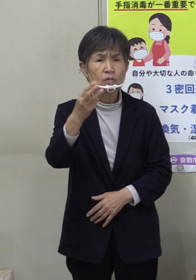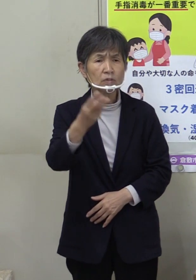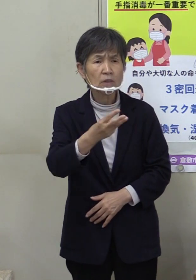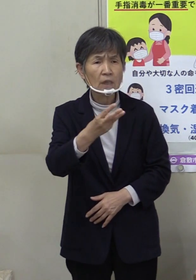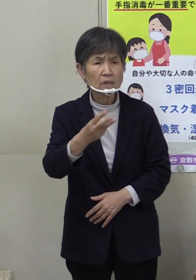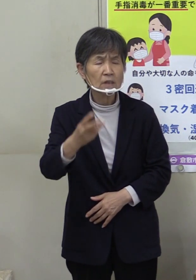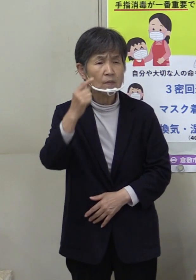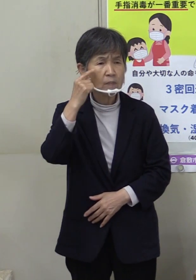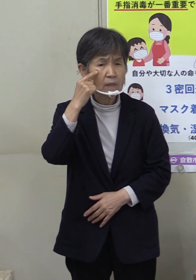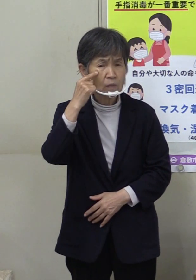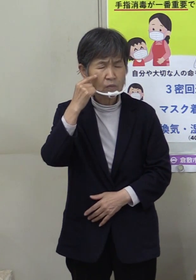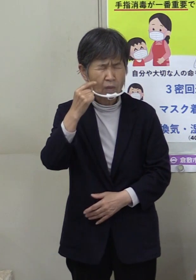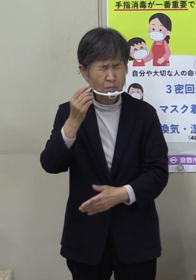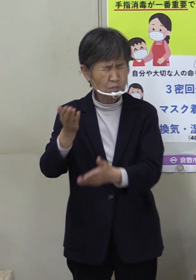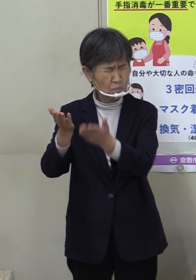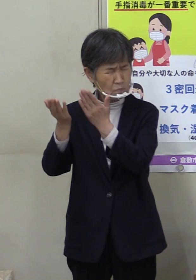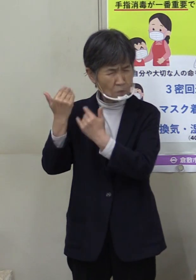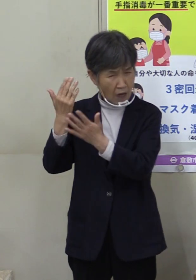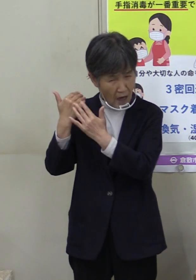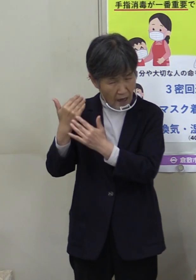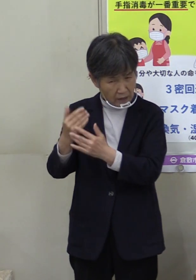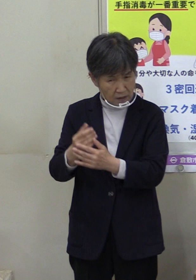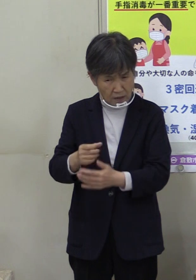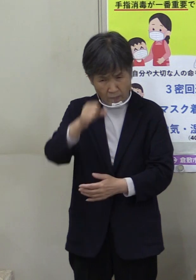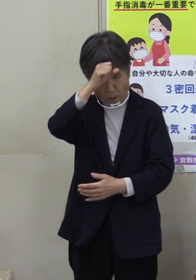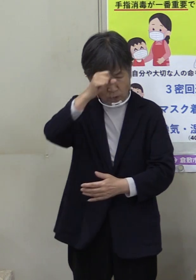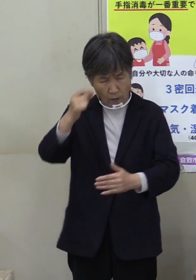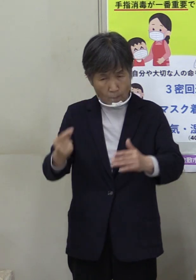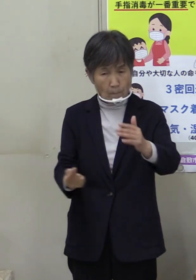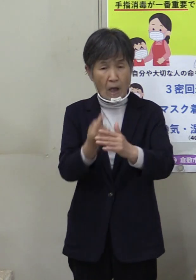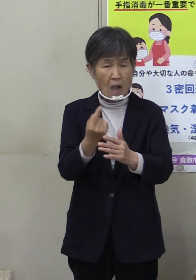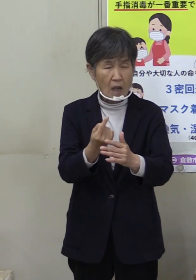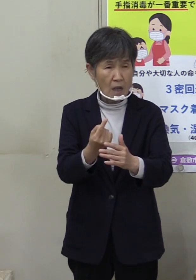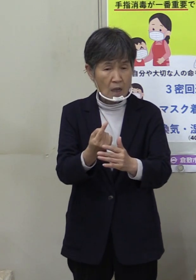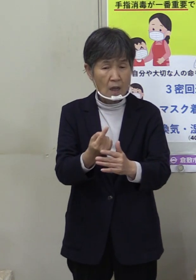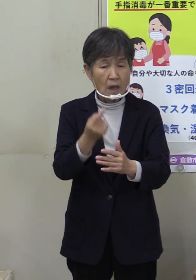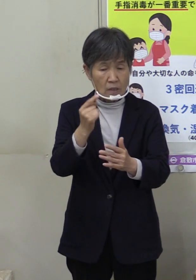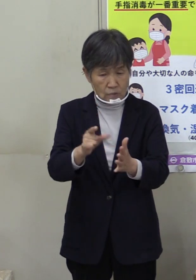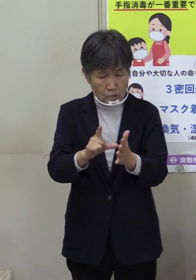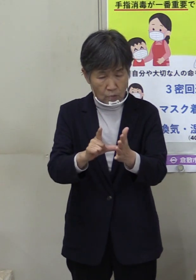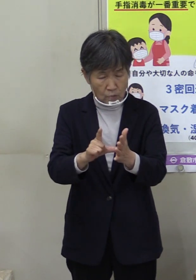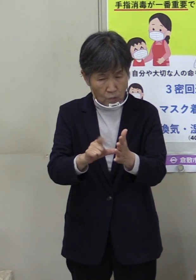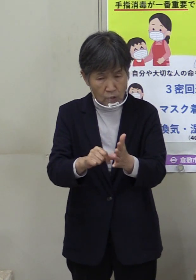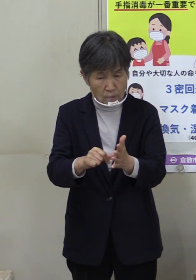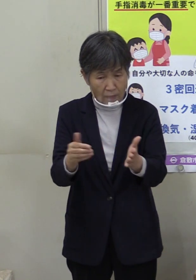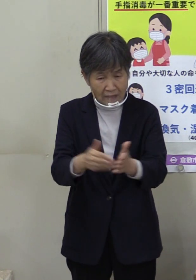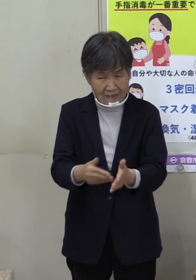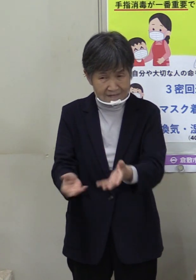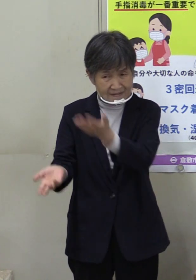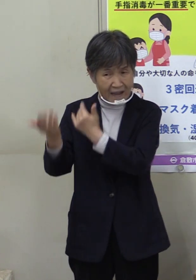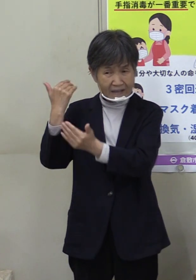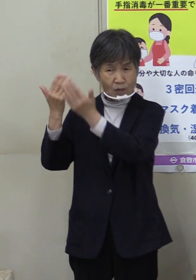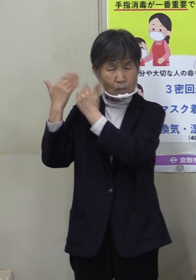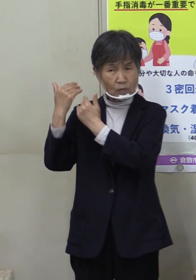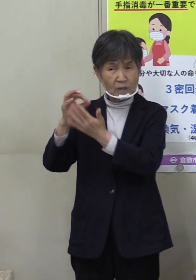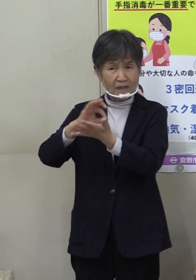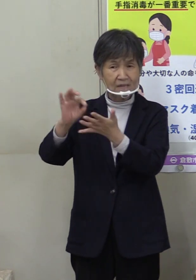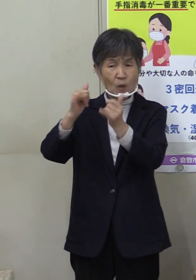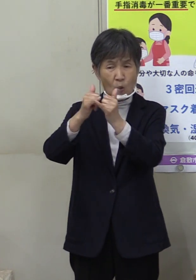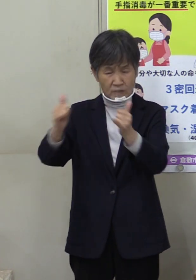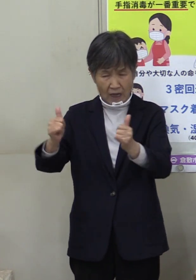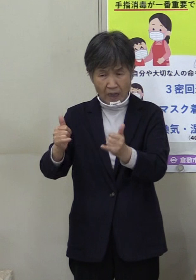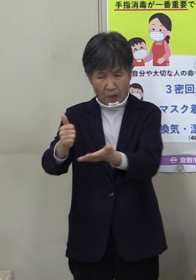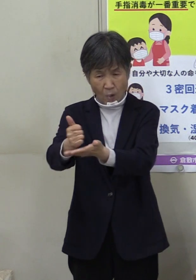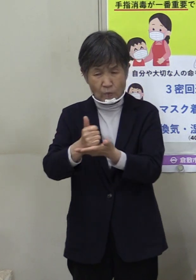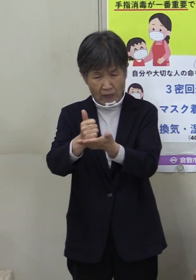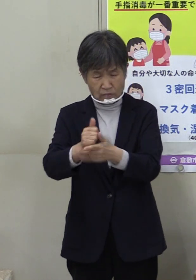813とかって結構前だったかと思うんですが、そのあたりまで遡っての利用者、利用客